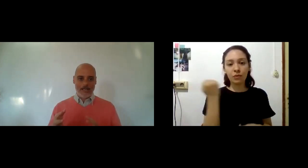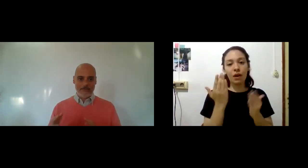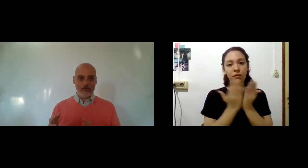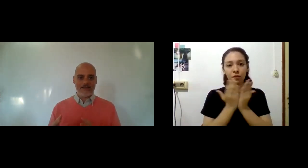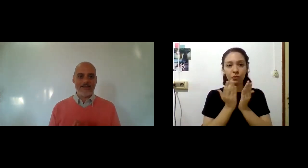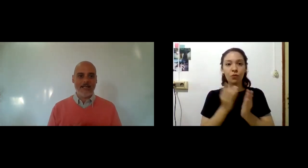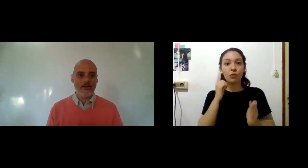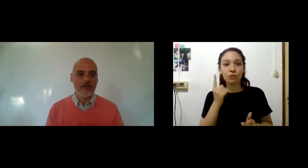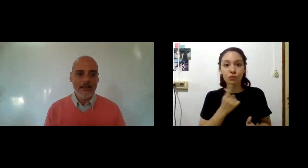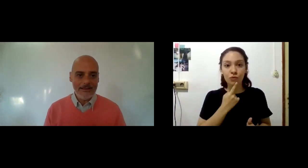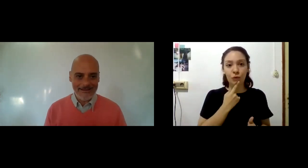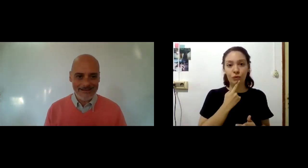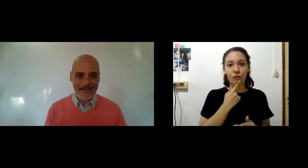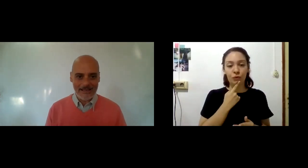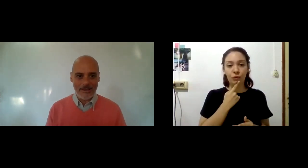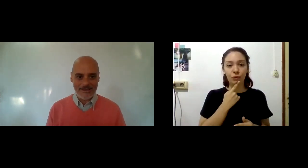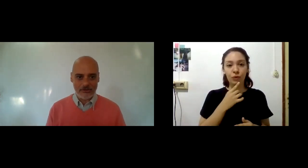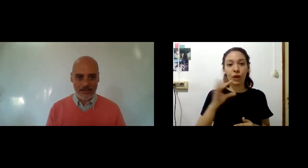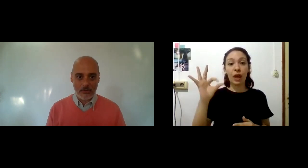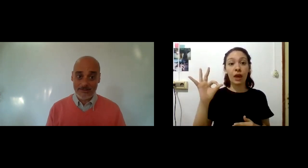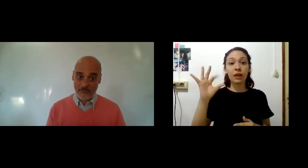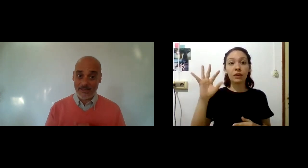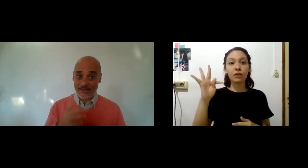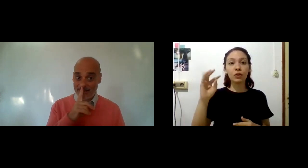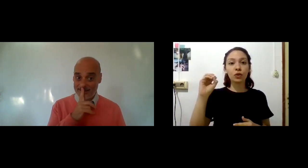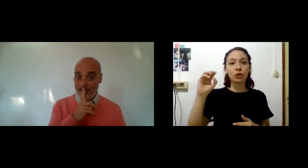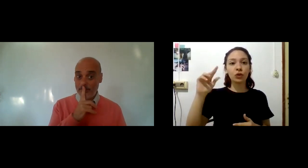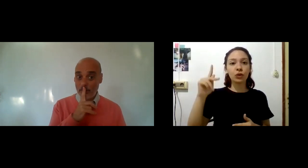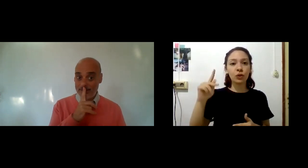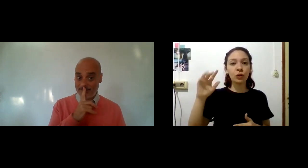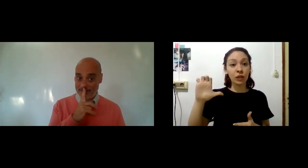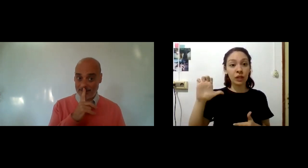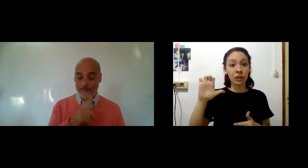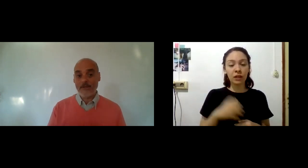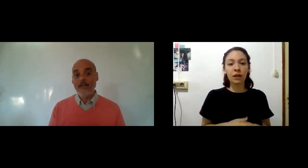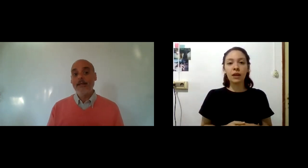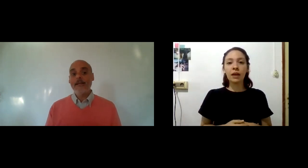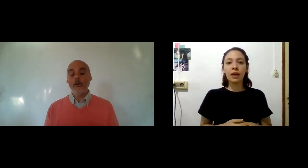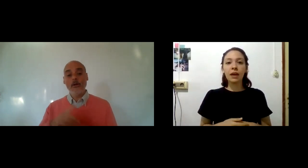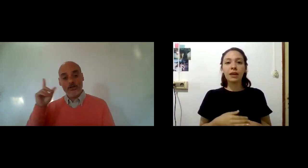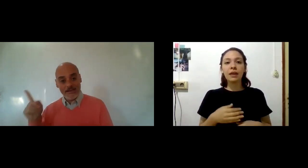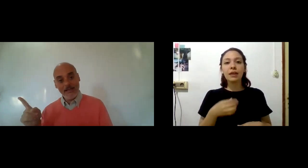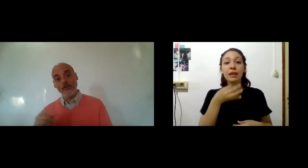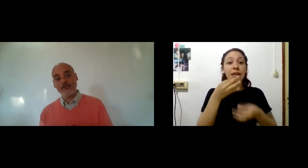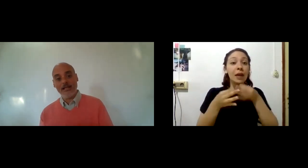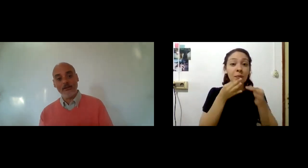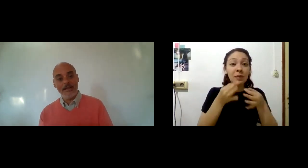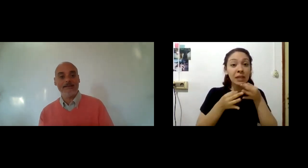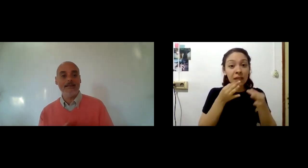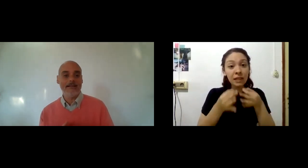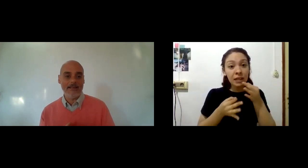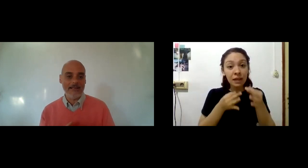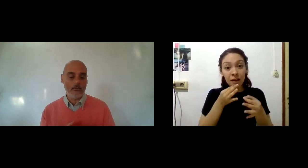introdujo al nivel universitario la idea de que las lenguas de señas son lenguas, fíjense, recién en 1960, y luego en el 82,